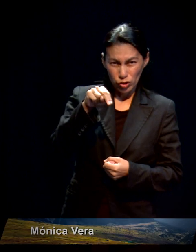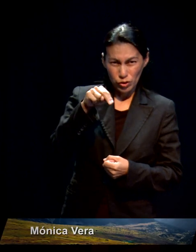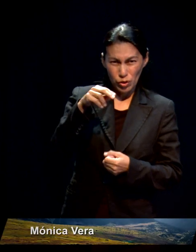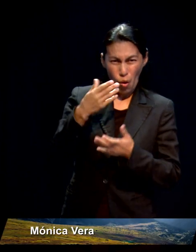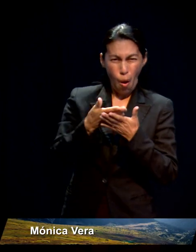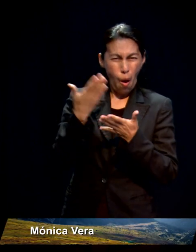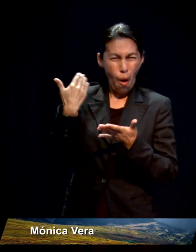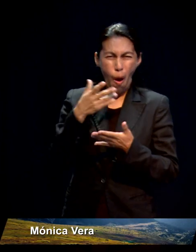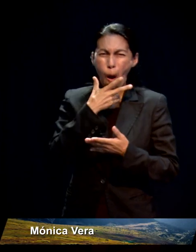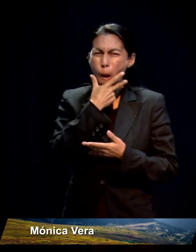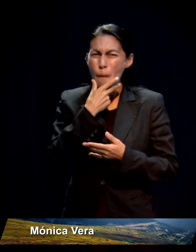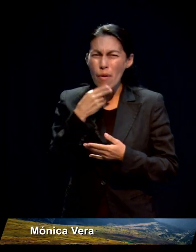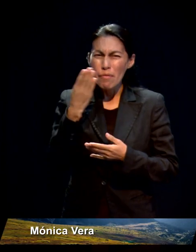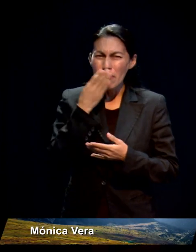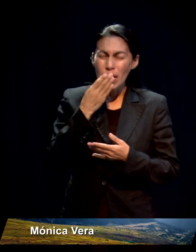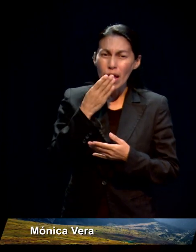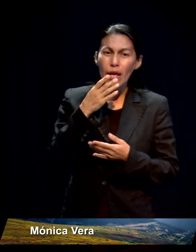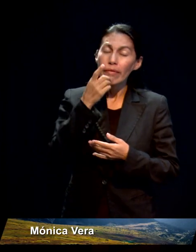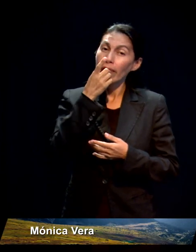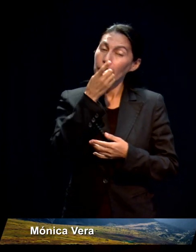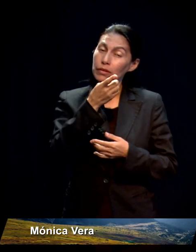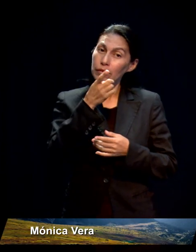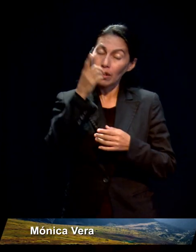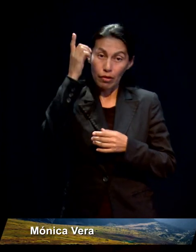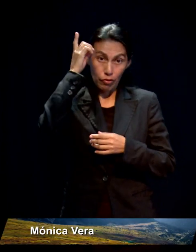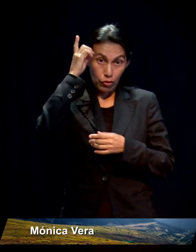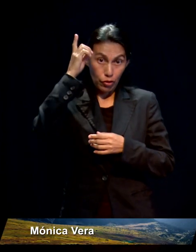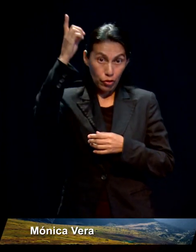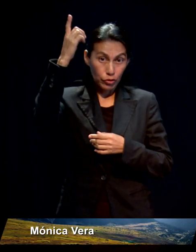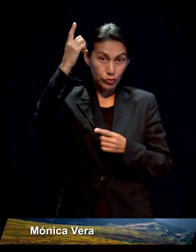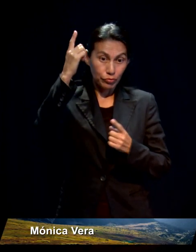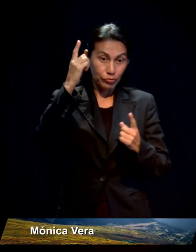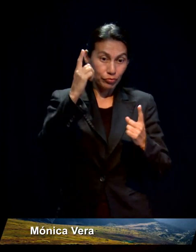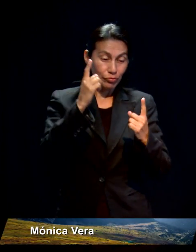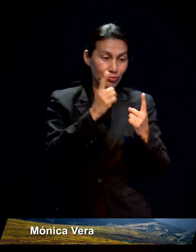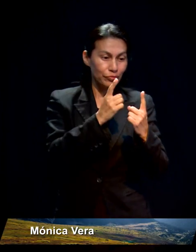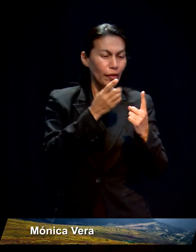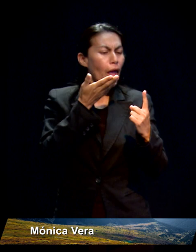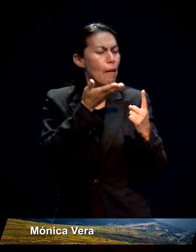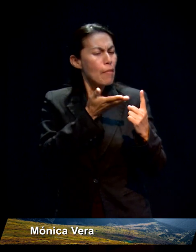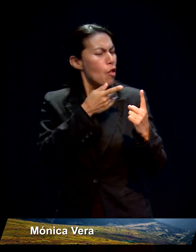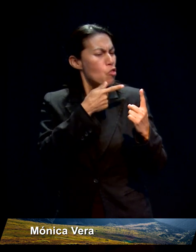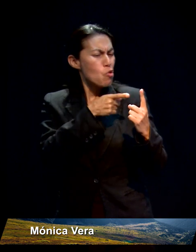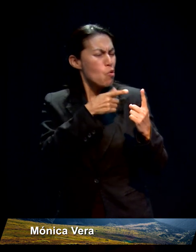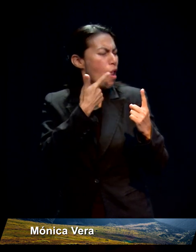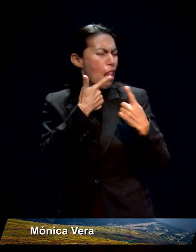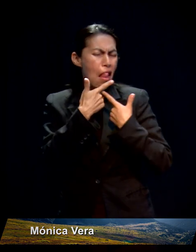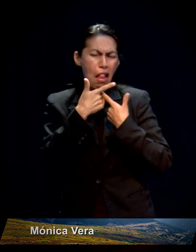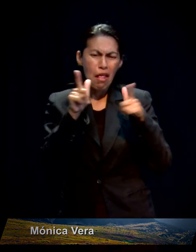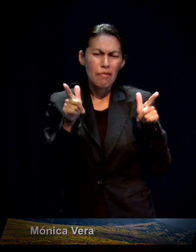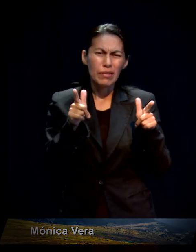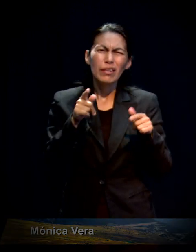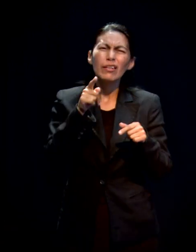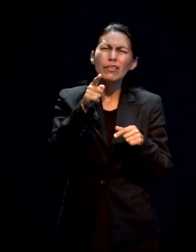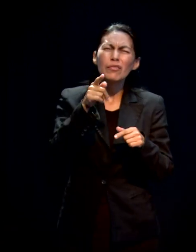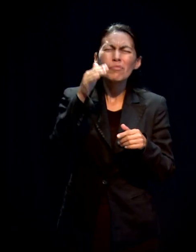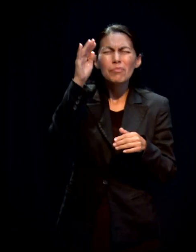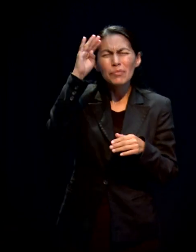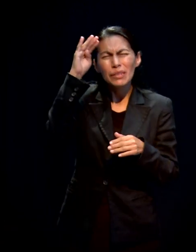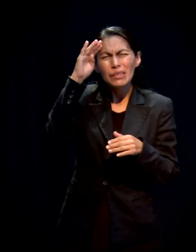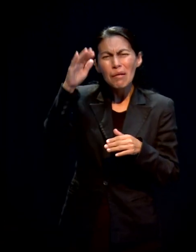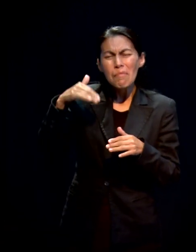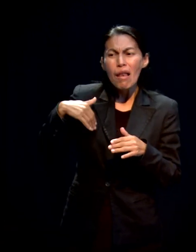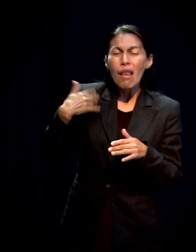en estos momentos y nos dijera pídeme lo que quieras piensa en el milagro más grande que tú le